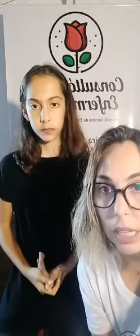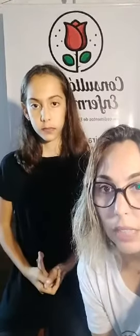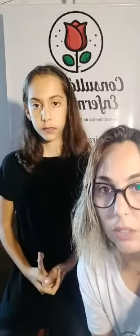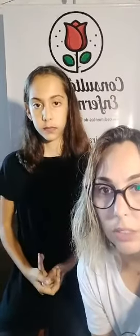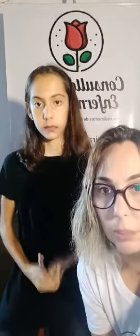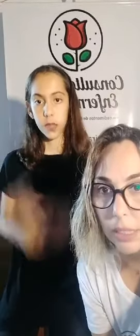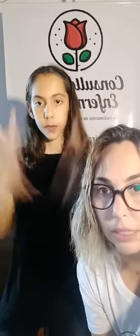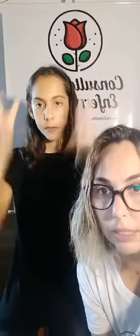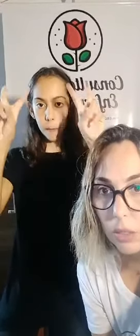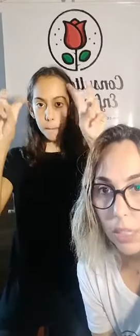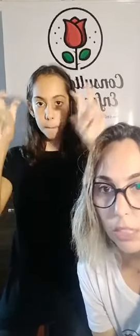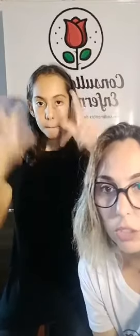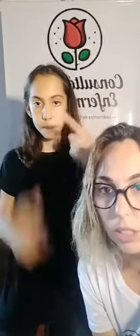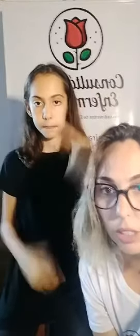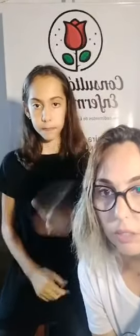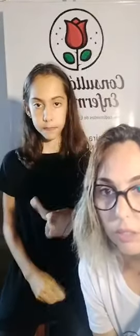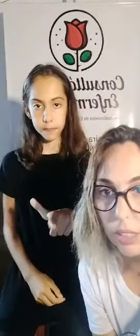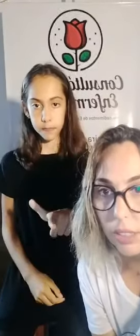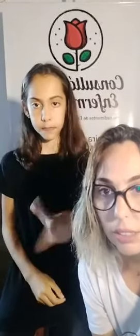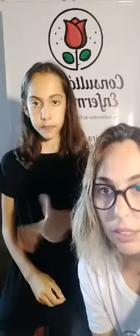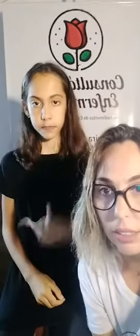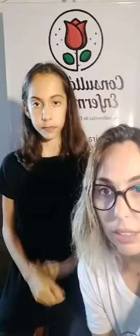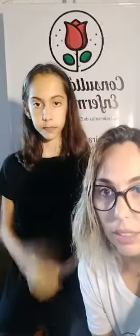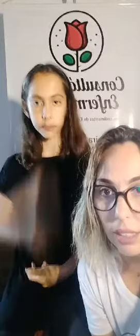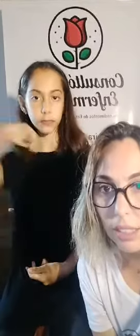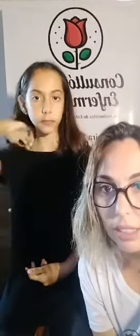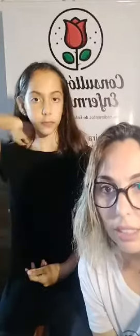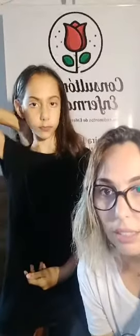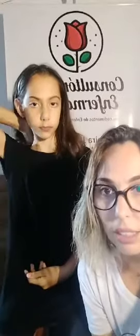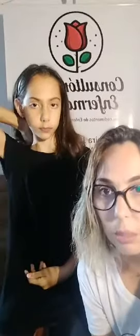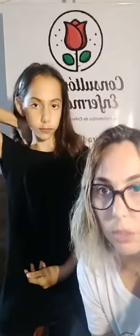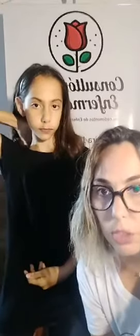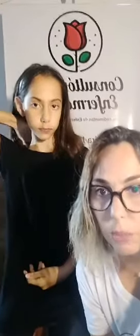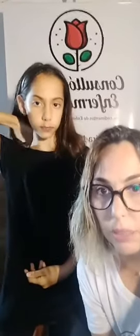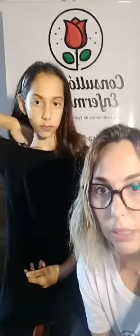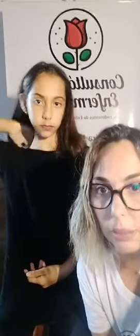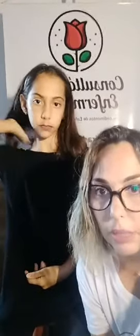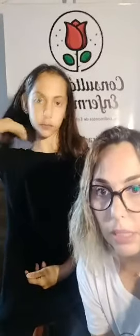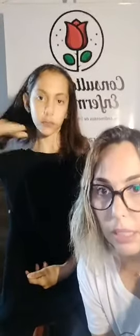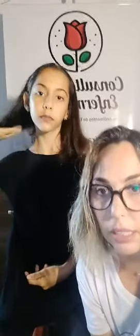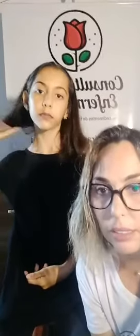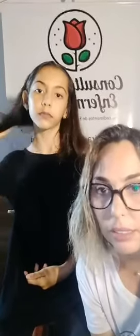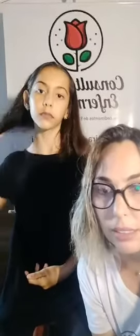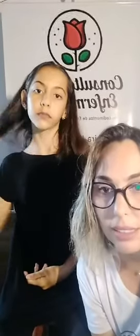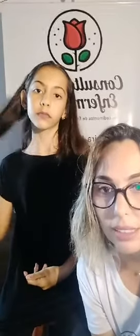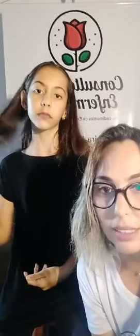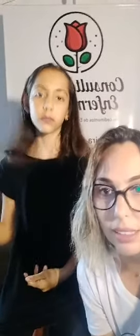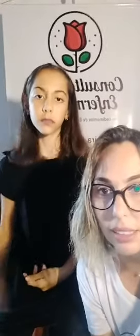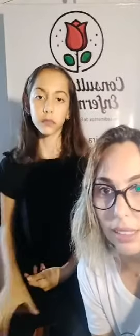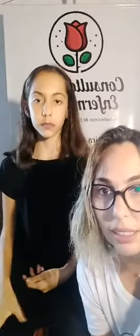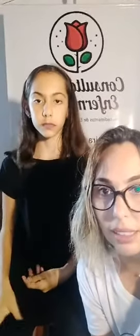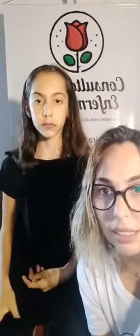A nova experiência educativa em tempos de pandemia.